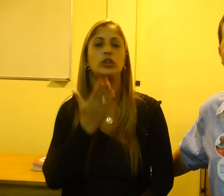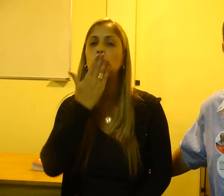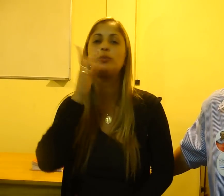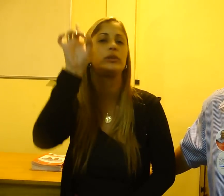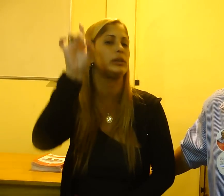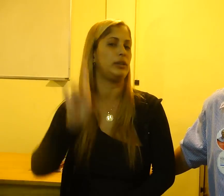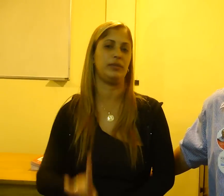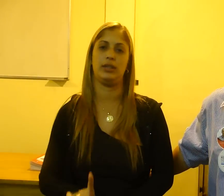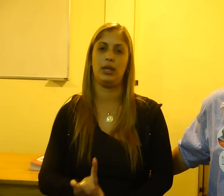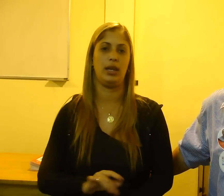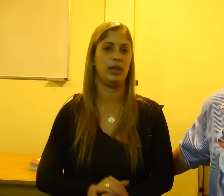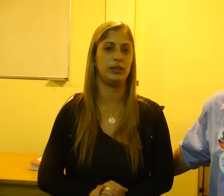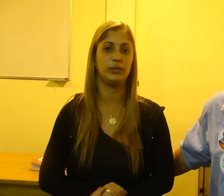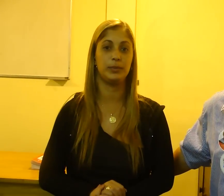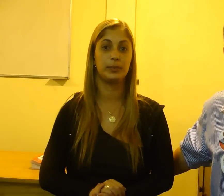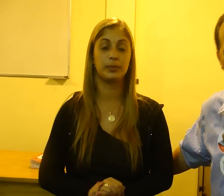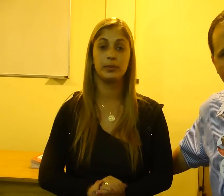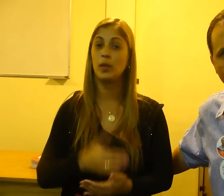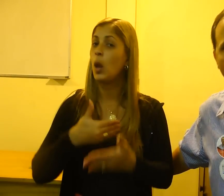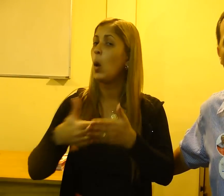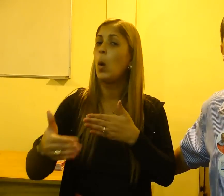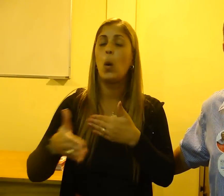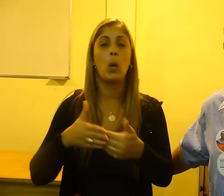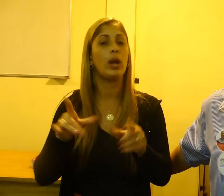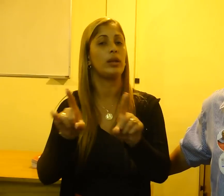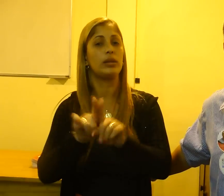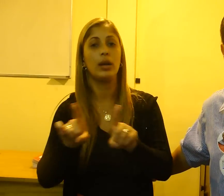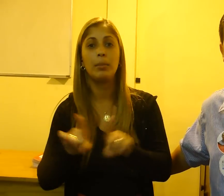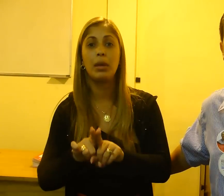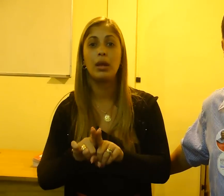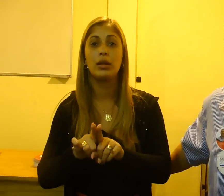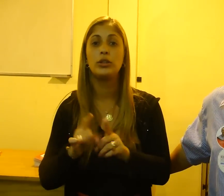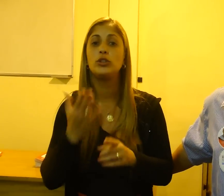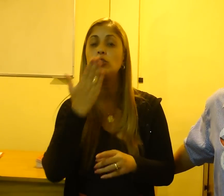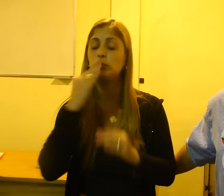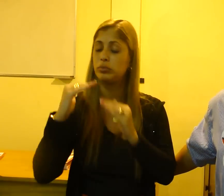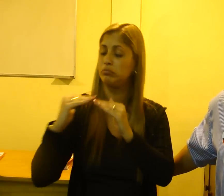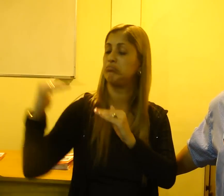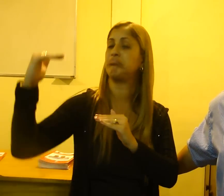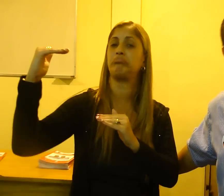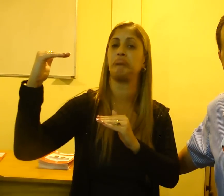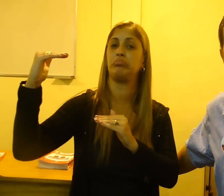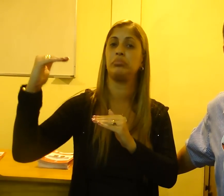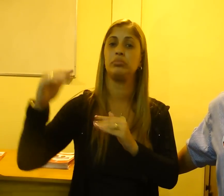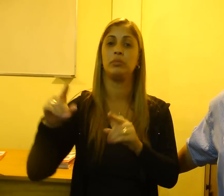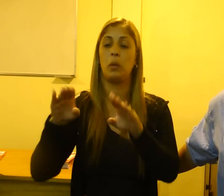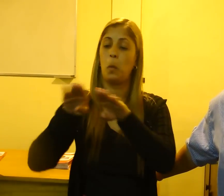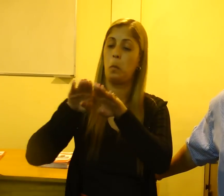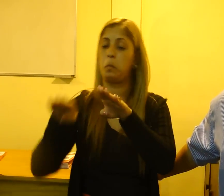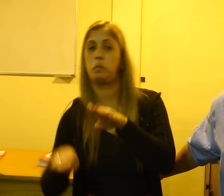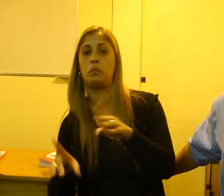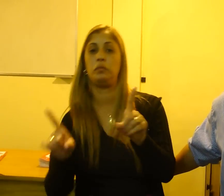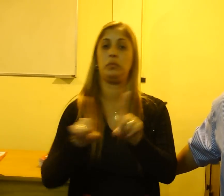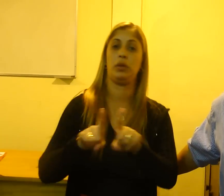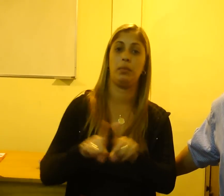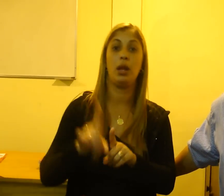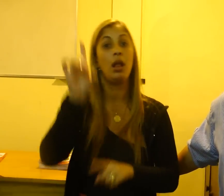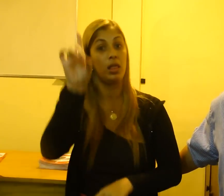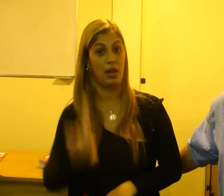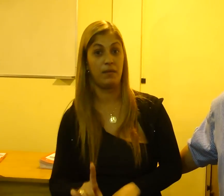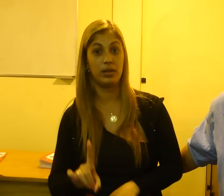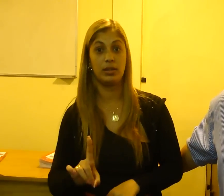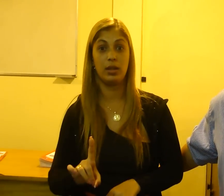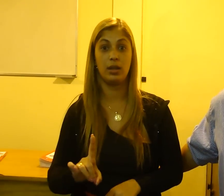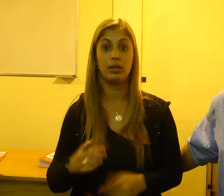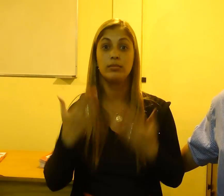essa deficiência e qualquer que seja também o nível, a severidade com que essa deficiência